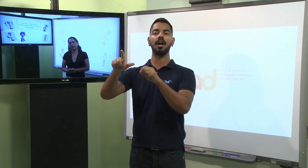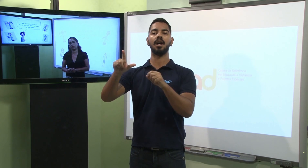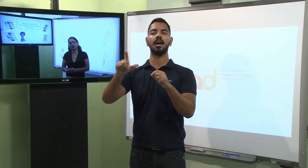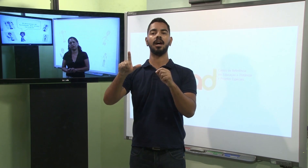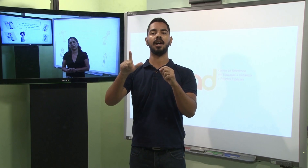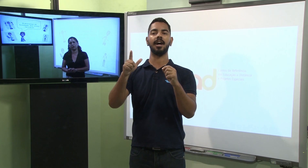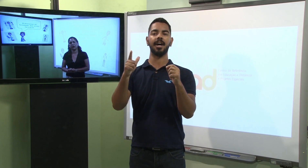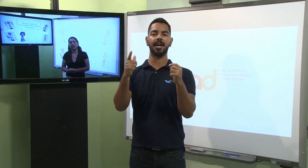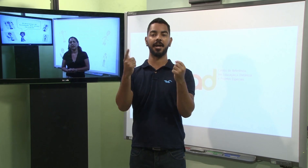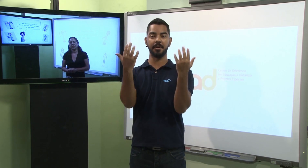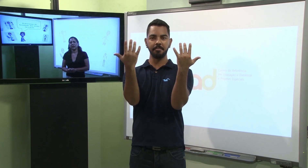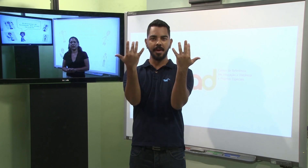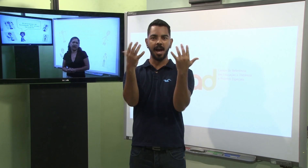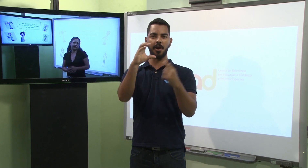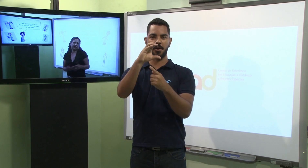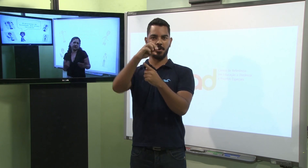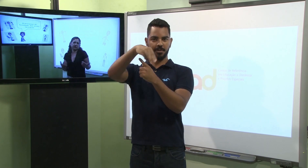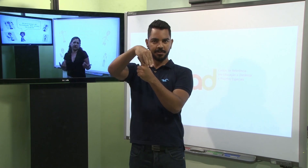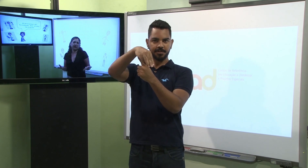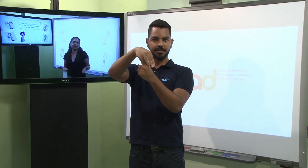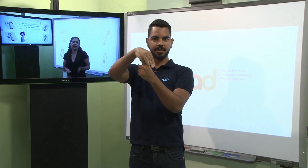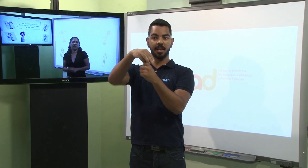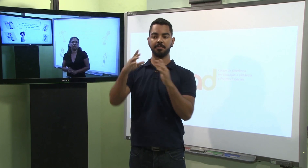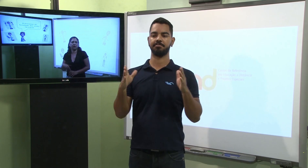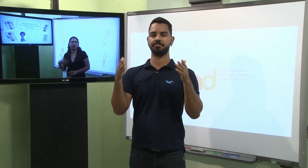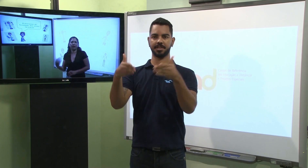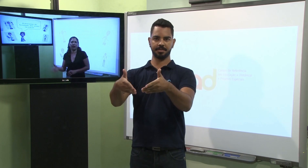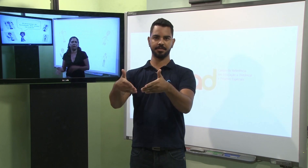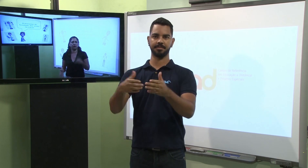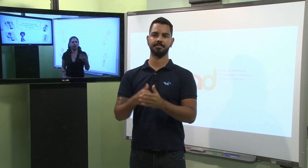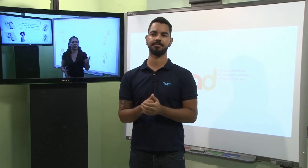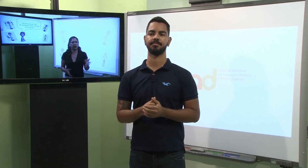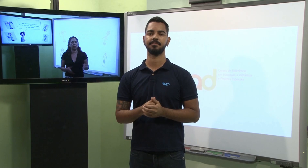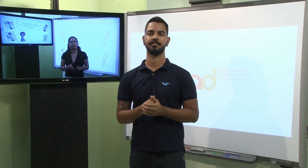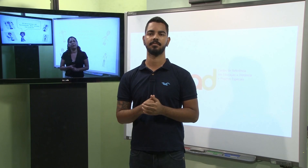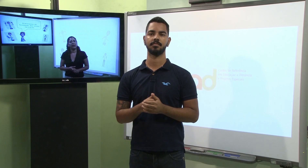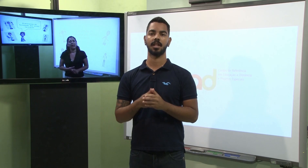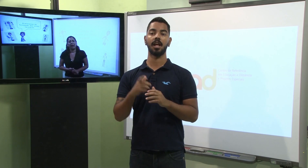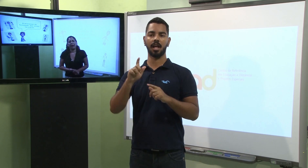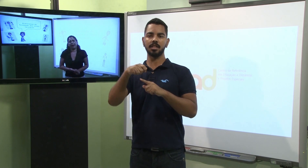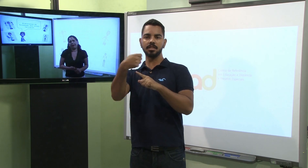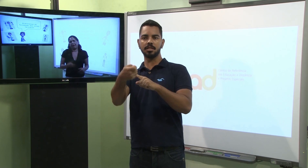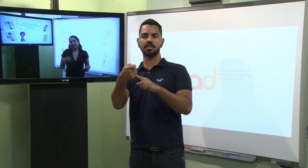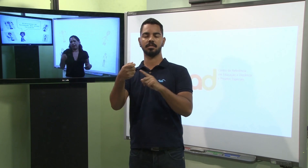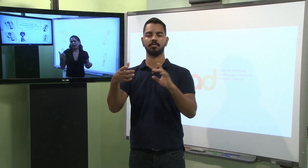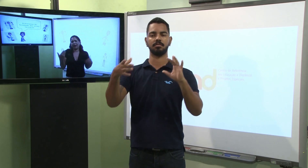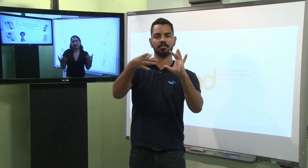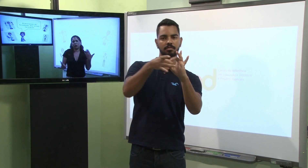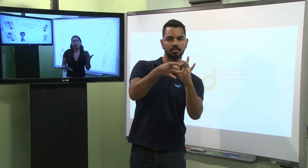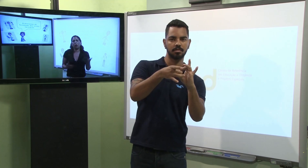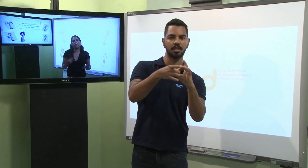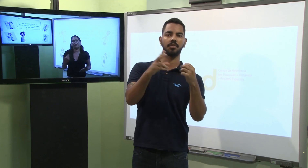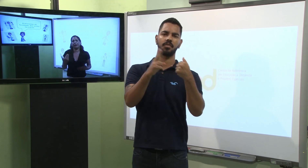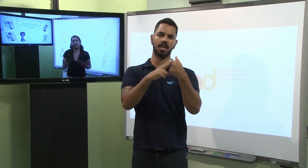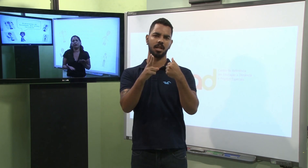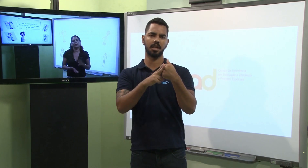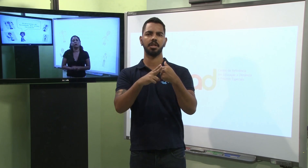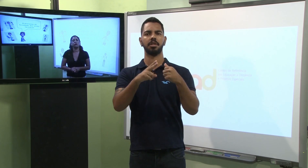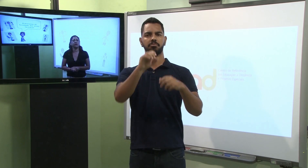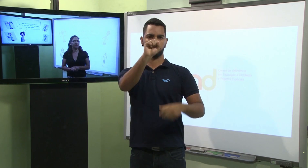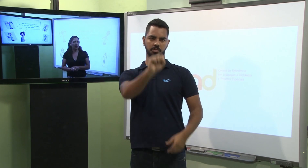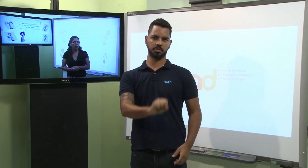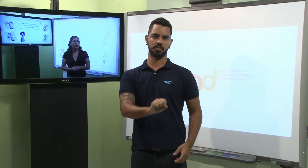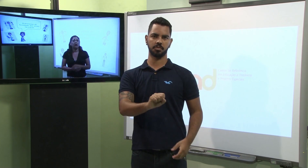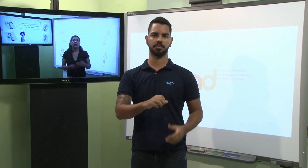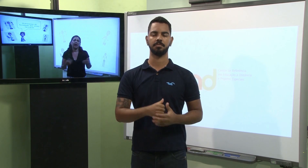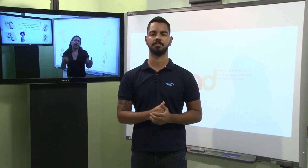configurações específicas de mãos, que são sinalizadas junto ao verbo, ao sujeito, e que atuam